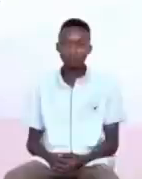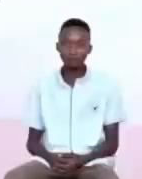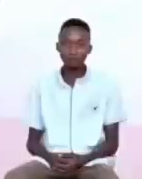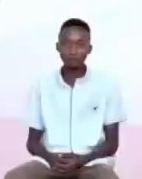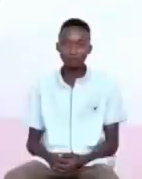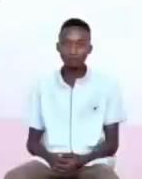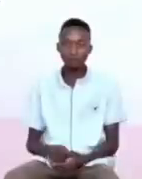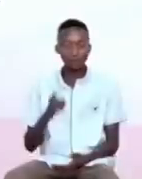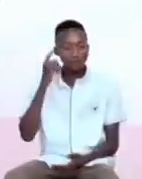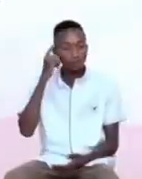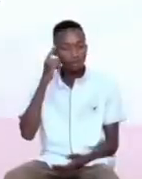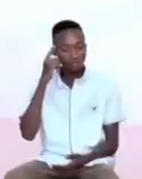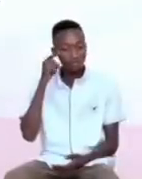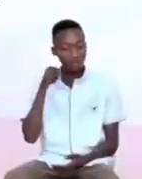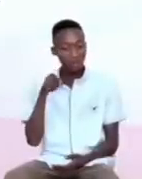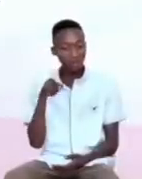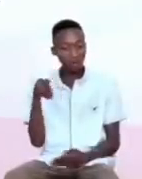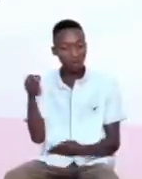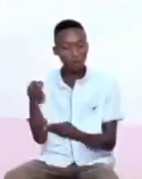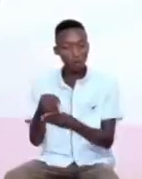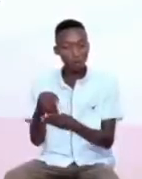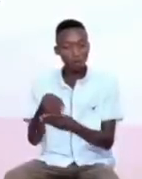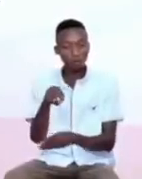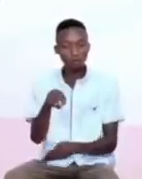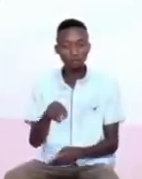Alafu ukizingatia kuna kimemo hapa.